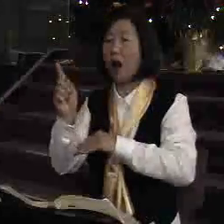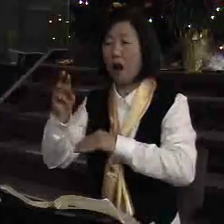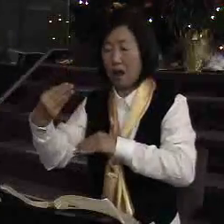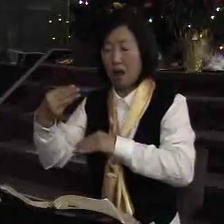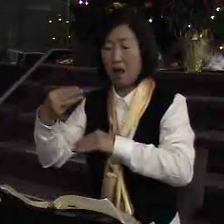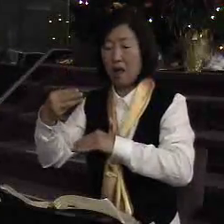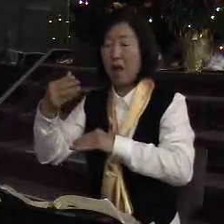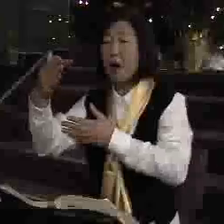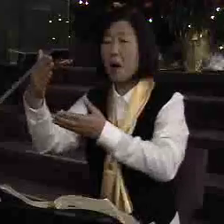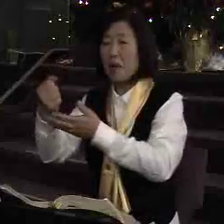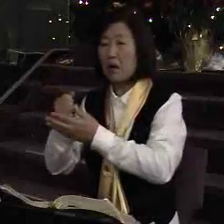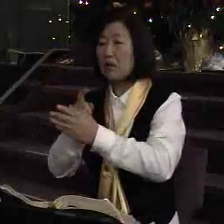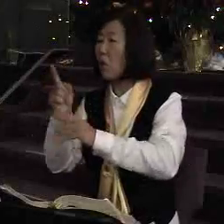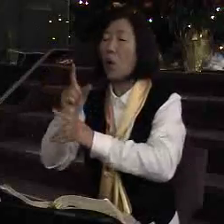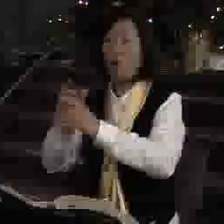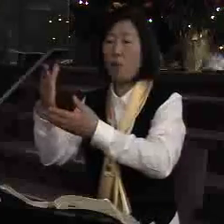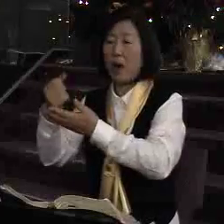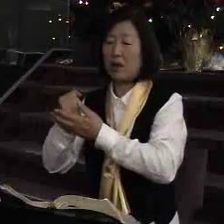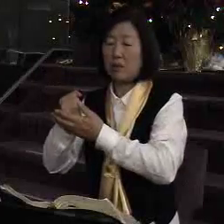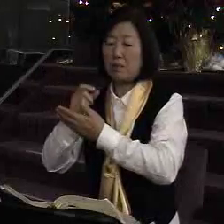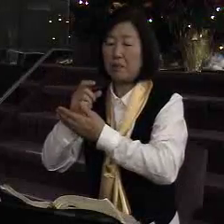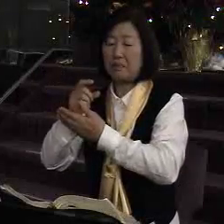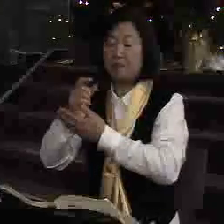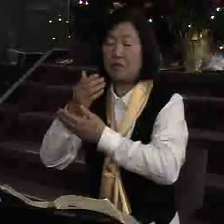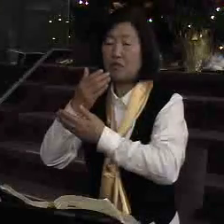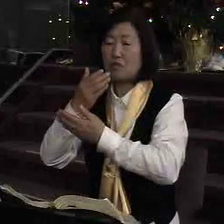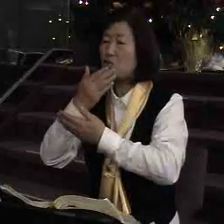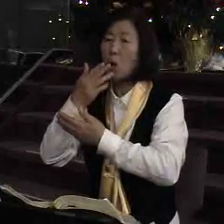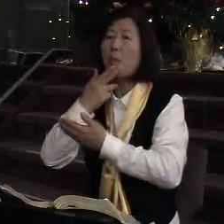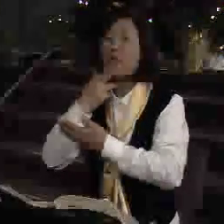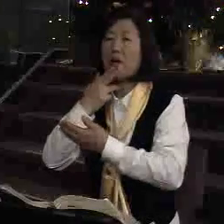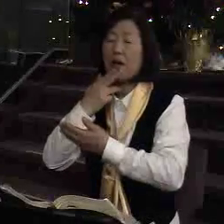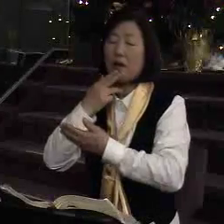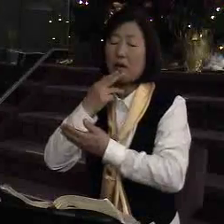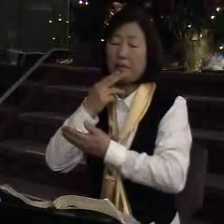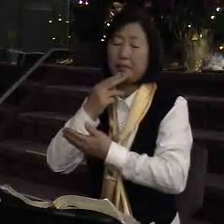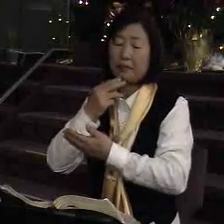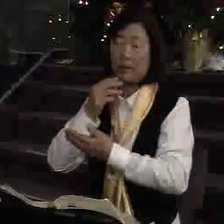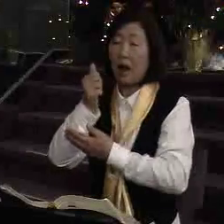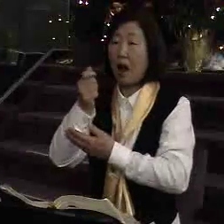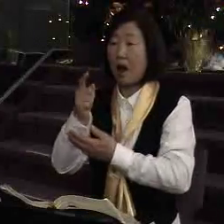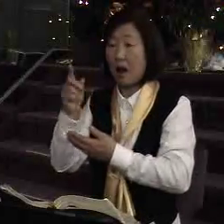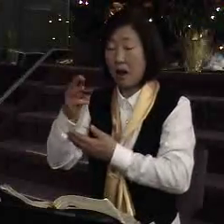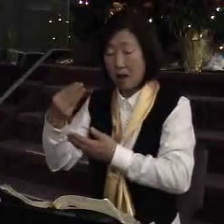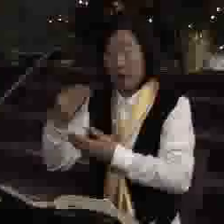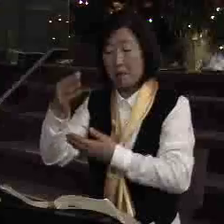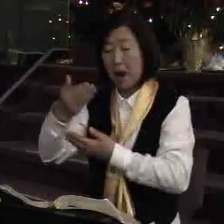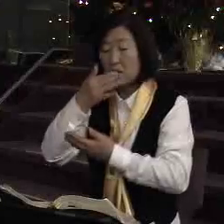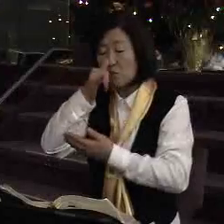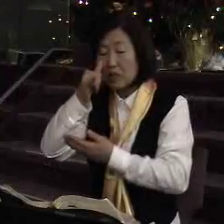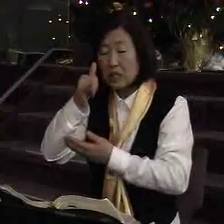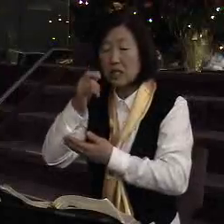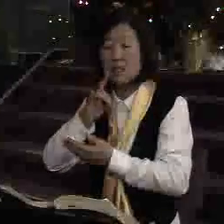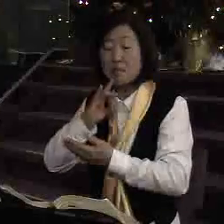없습니다. 뭐 할례를 받을 수 있죠. 우리가 위생적인 이유로 할례를 받을 수는 있지만 그것이 이 할례를 통해 하나님 앞에 바로